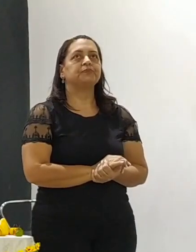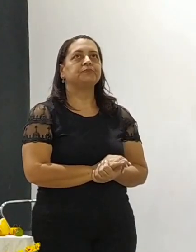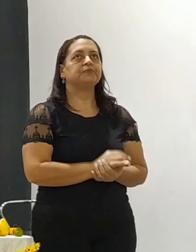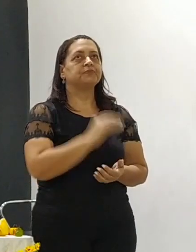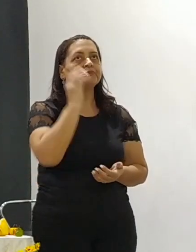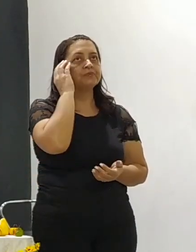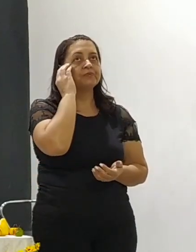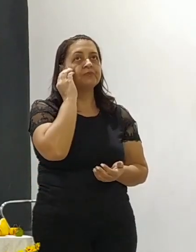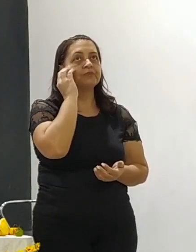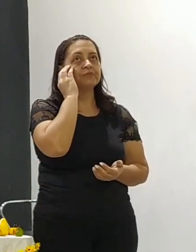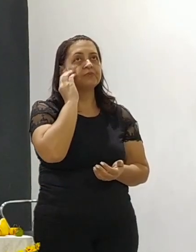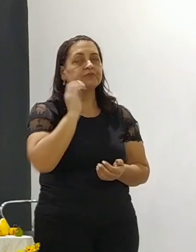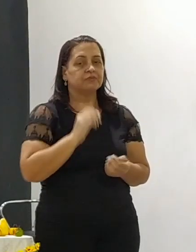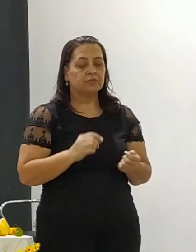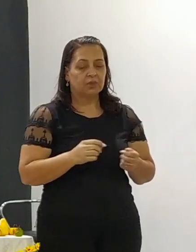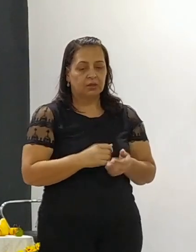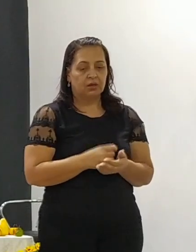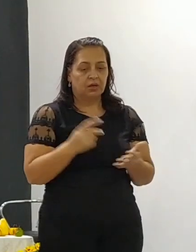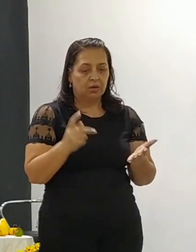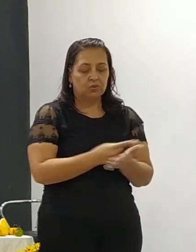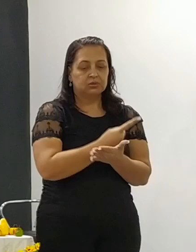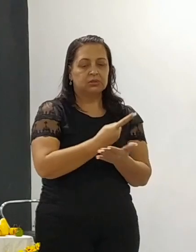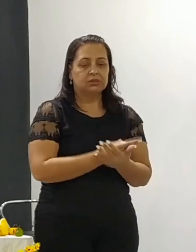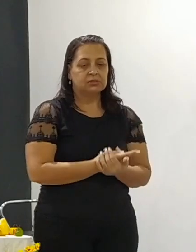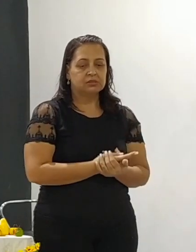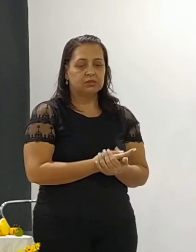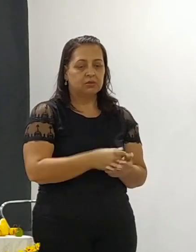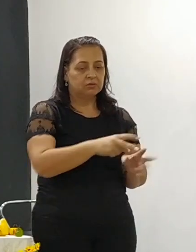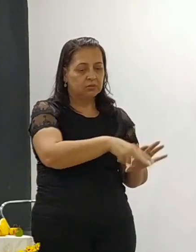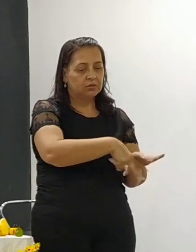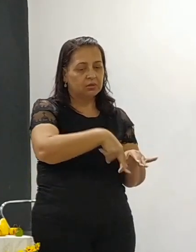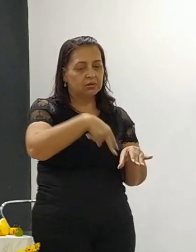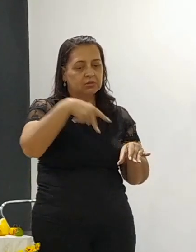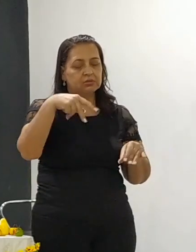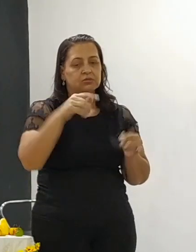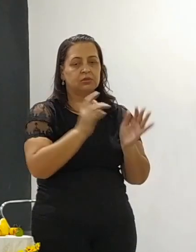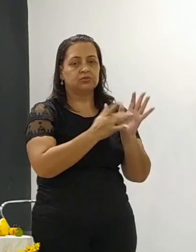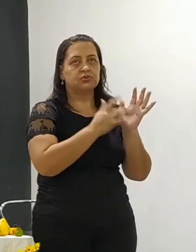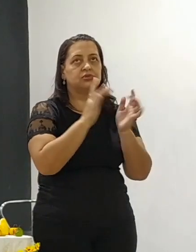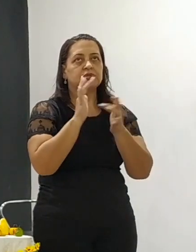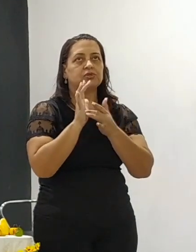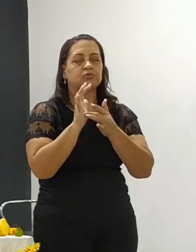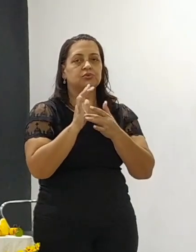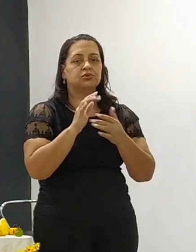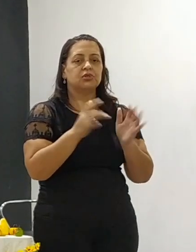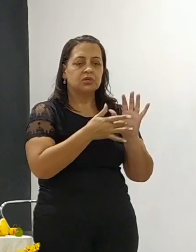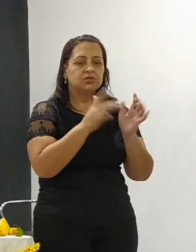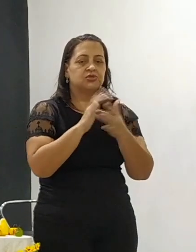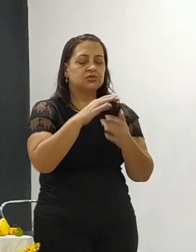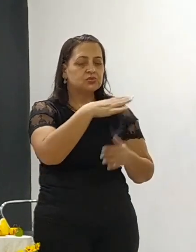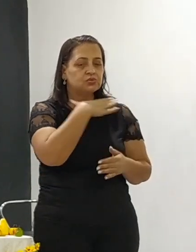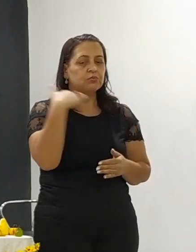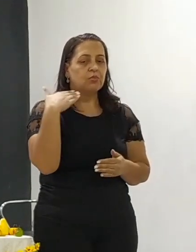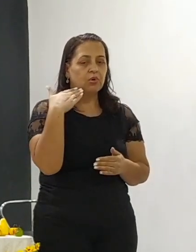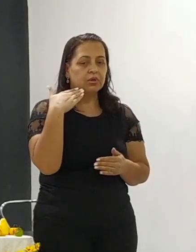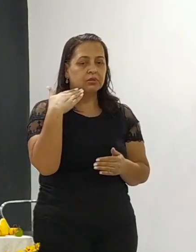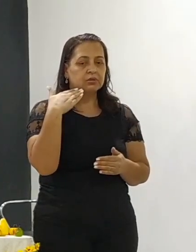Logo isso aconteceu logo após a ressurreição de Jesus. Jesus morre e